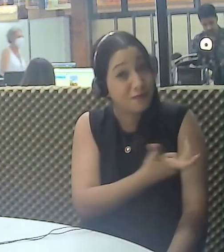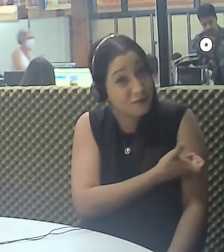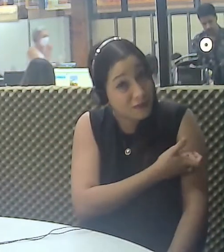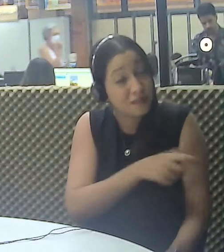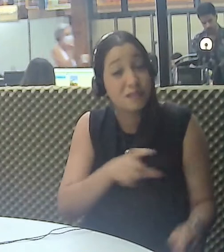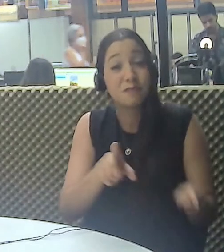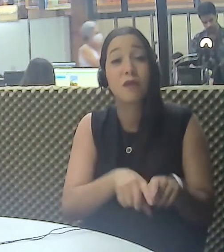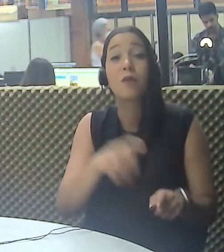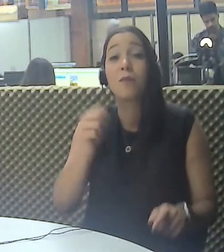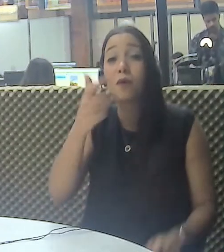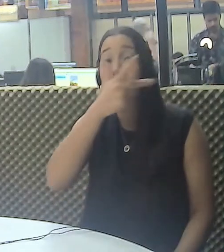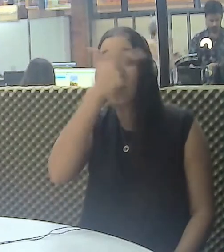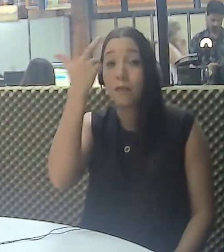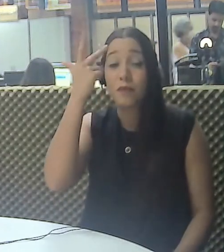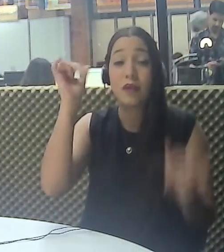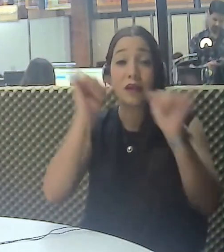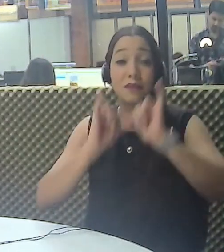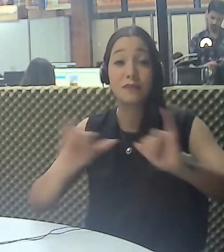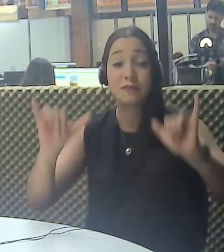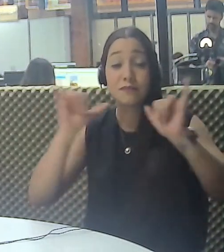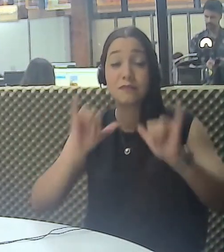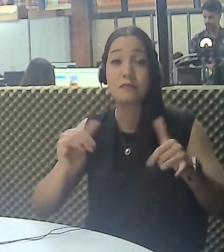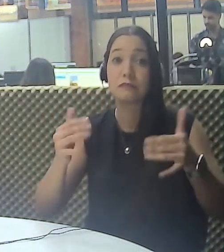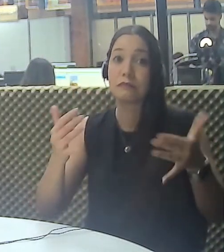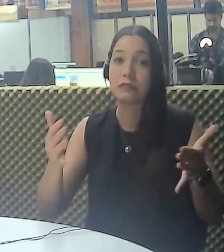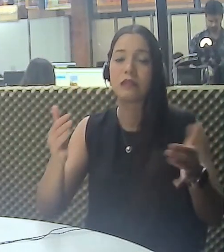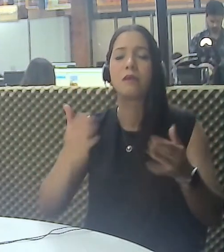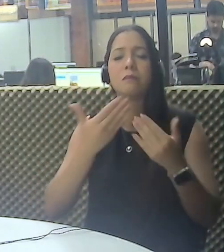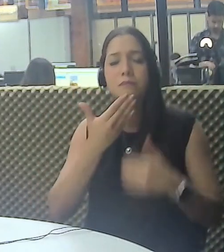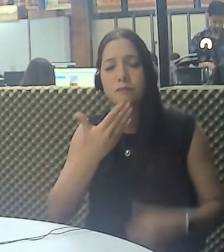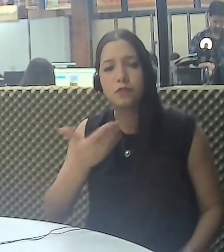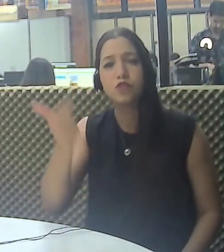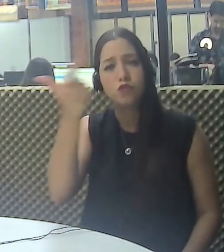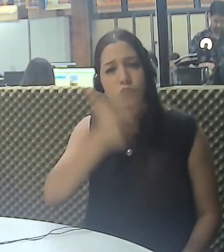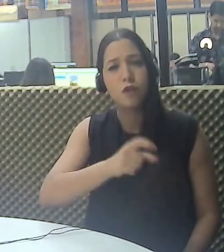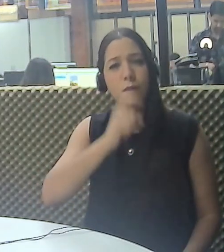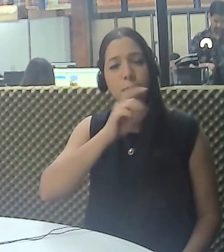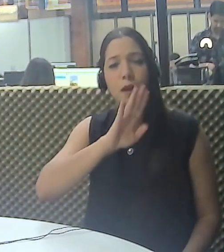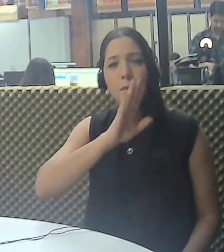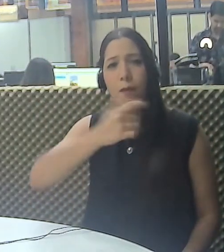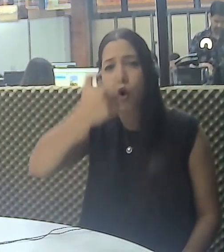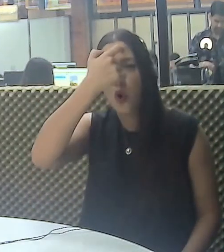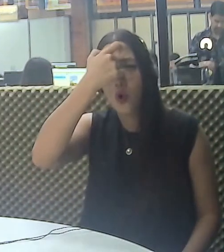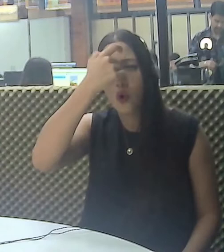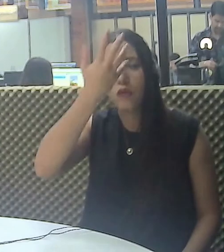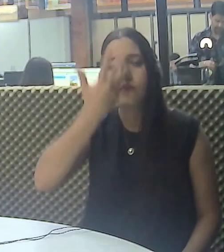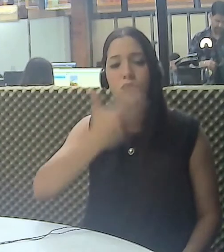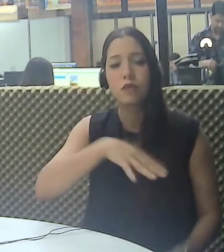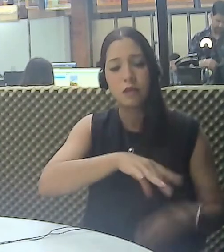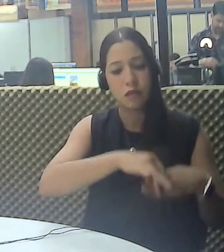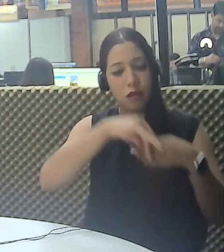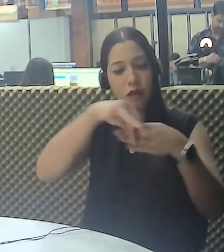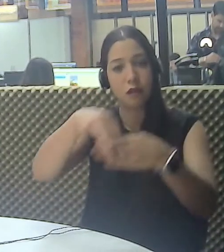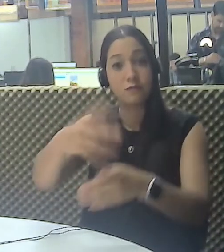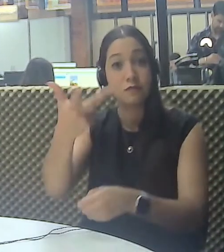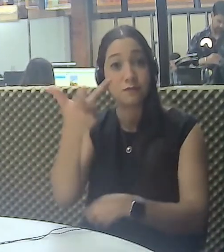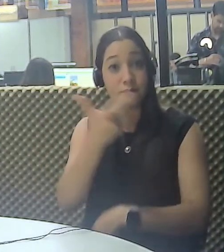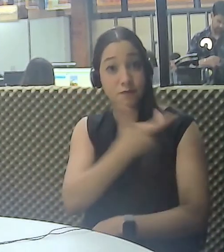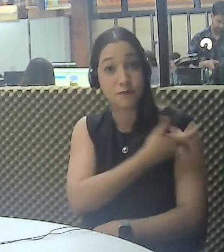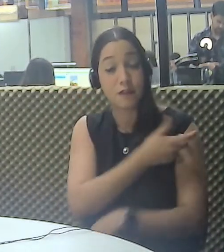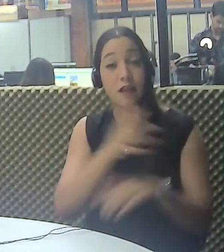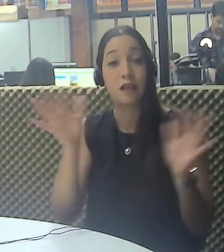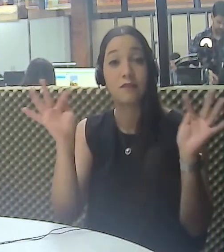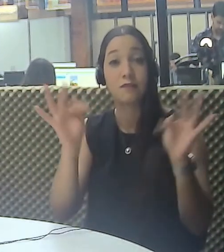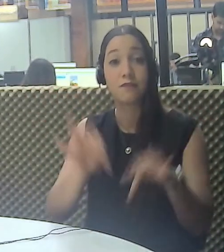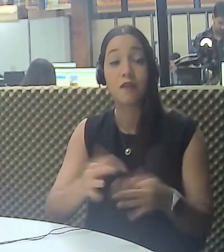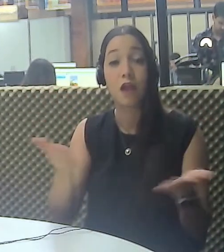baixa cobertura também das campanhas. Então, fica aí o apelo para que os pais levem suas crianças para vacinar. A campanha encerra